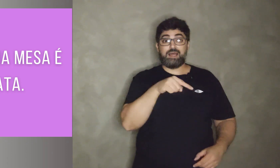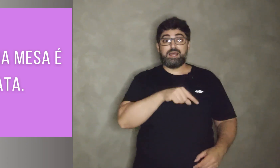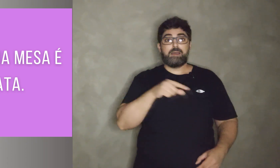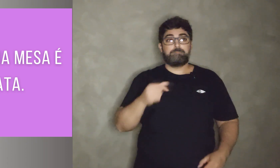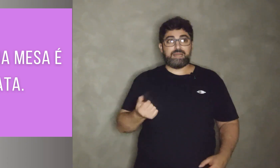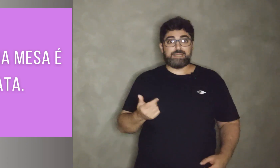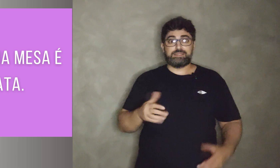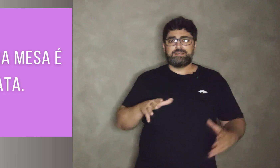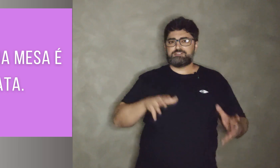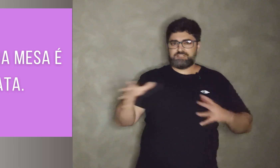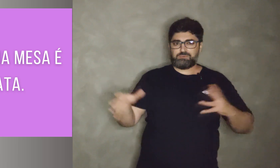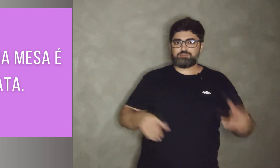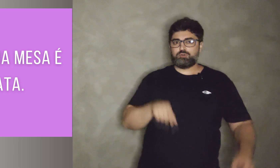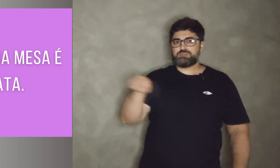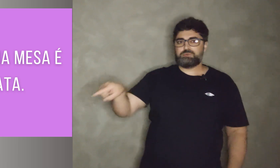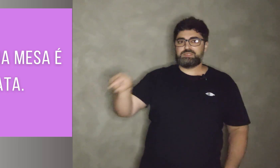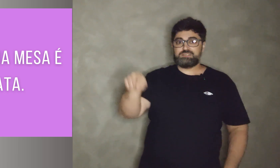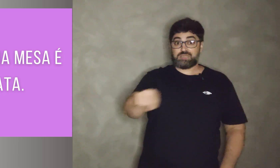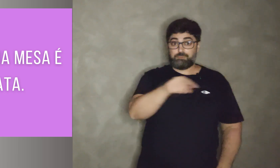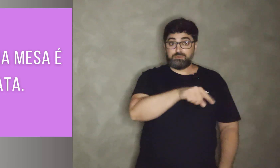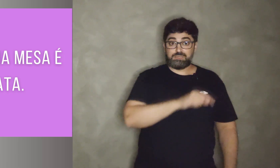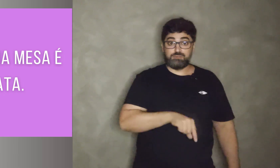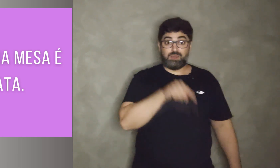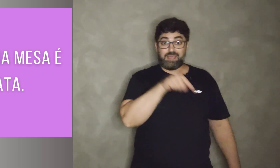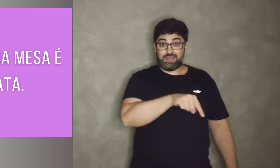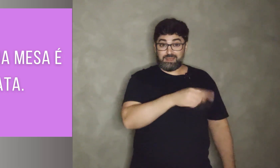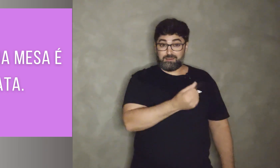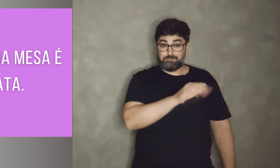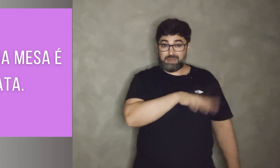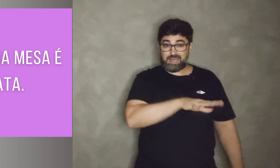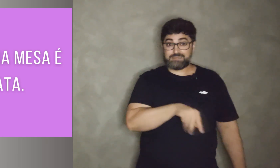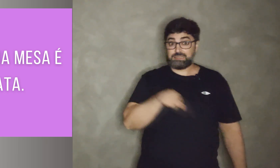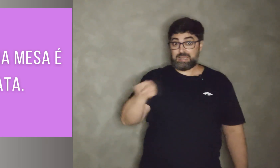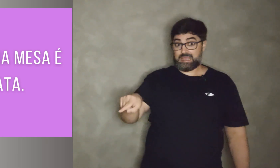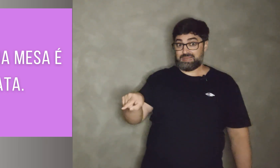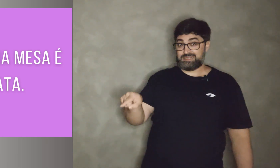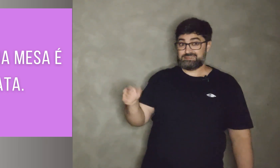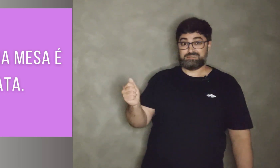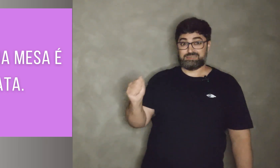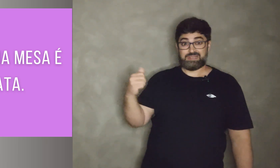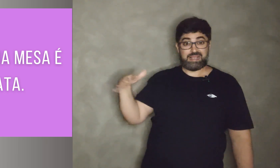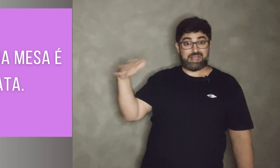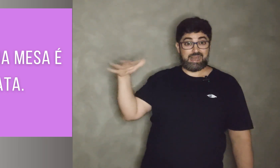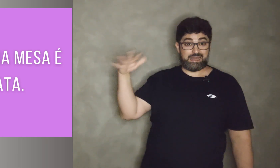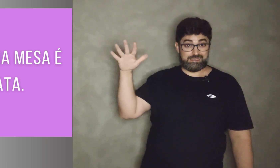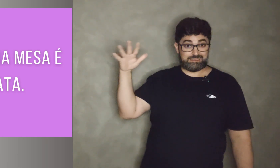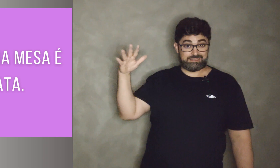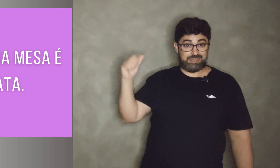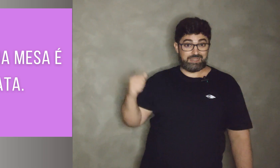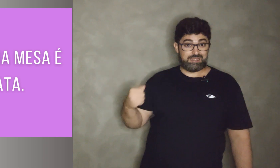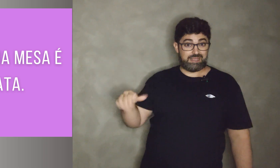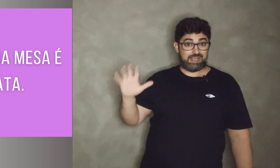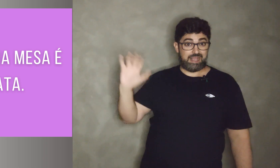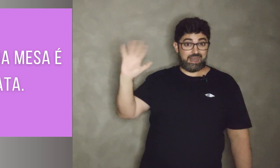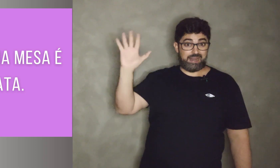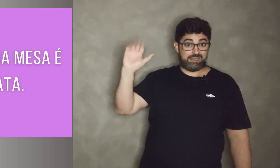Ela, barata. Se tivesse mais coisa, eu poderia estar apontando. Ela, barata, ela, cara, tá? Cara,